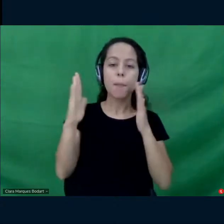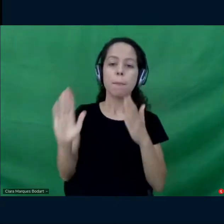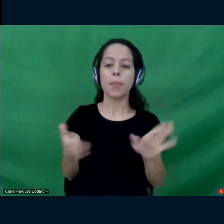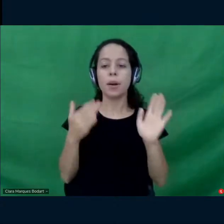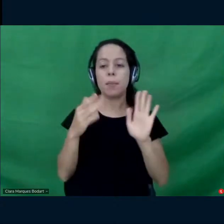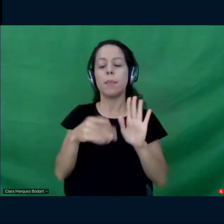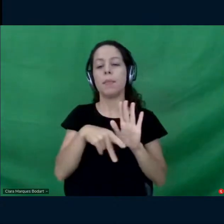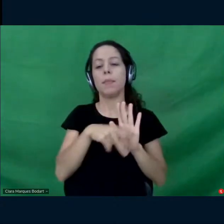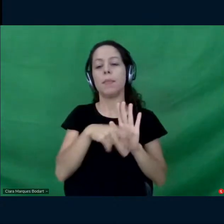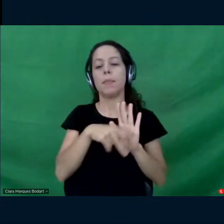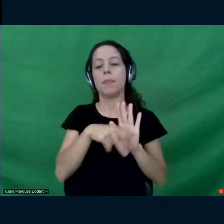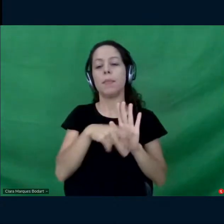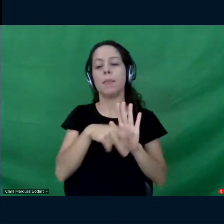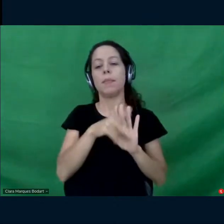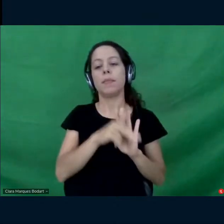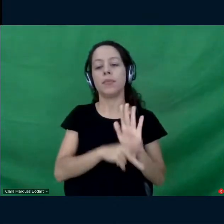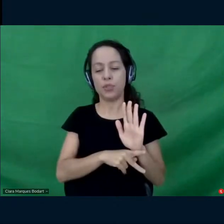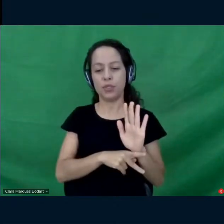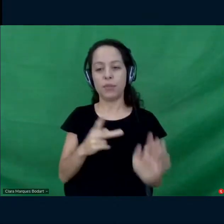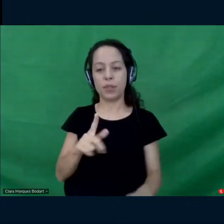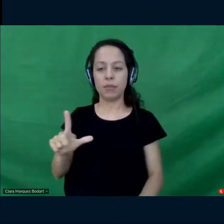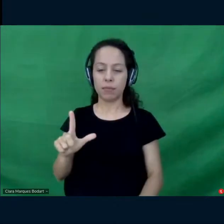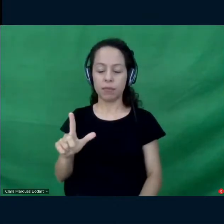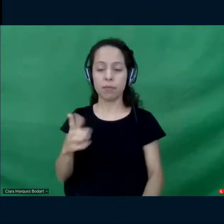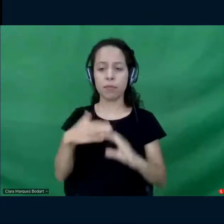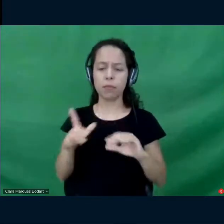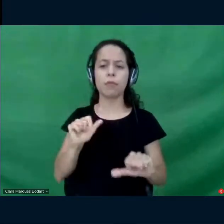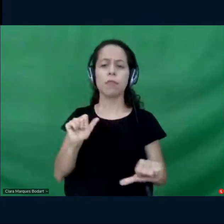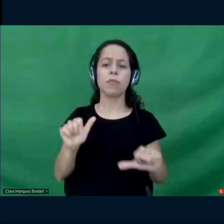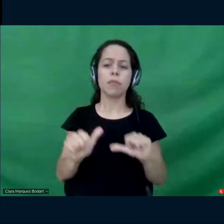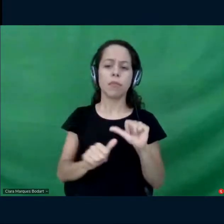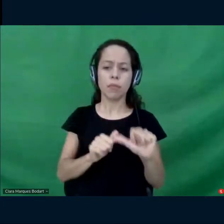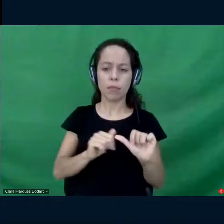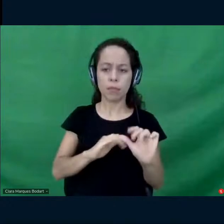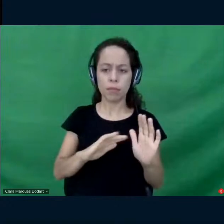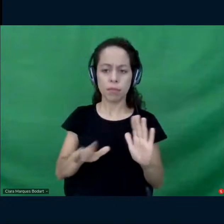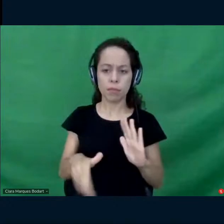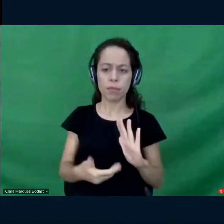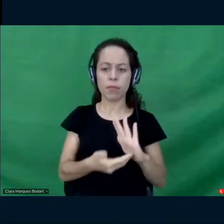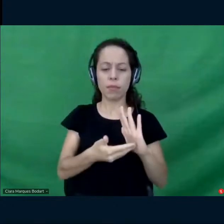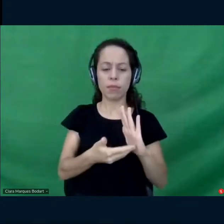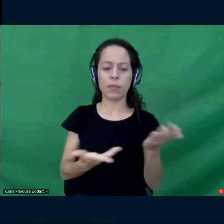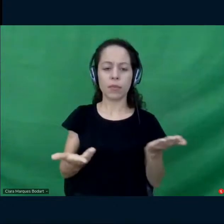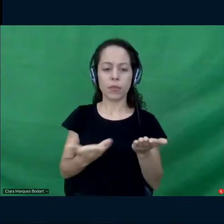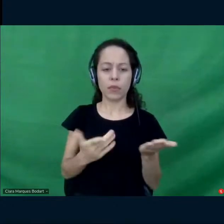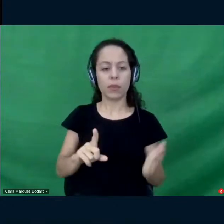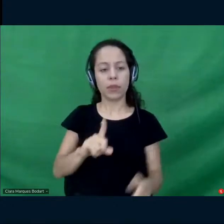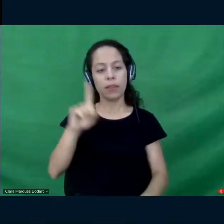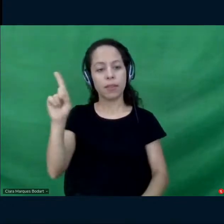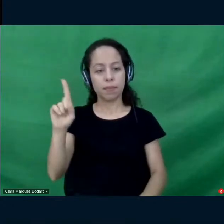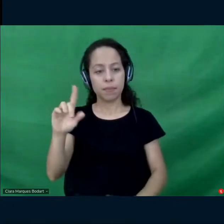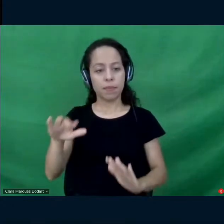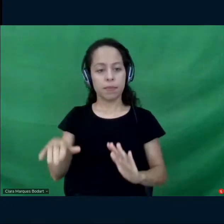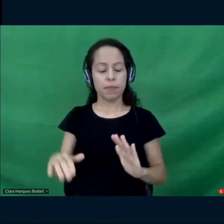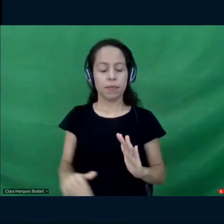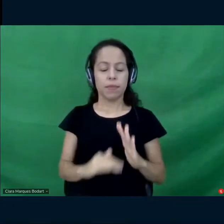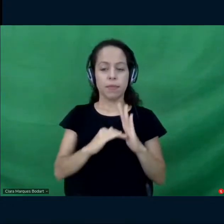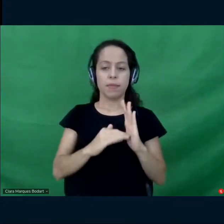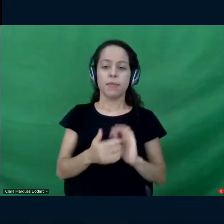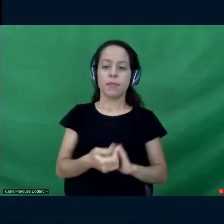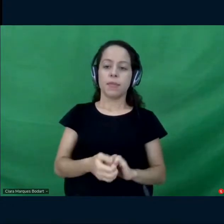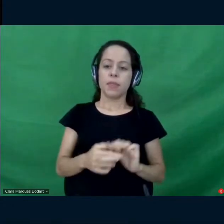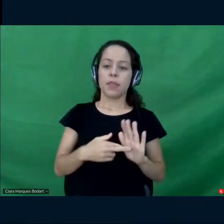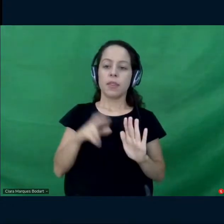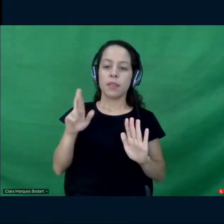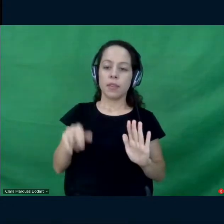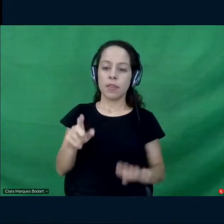o PL que o MEC mandou foi bastante modificado na Câmara e ele está hoje no Senado. A relatoria está